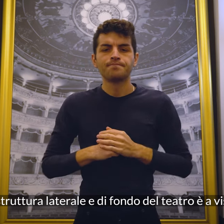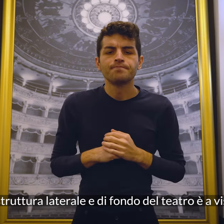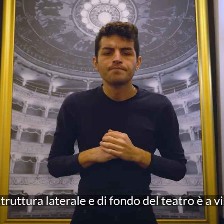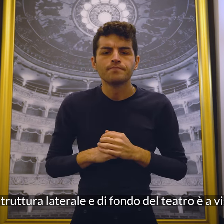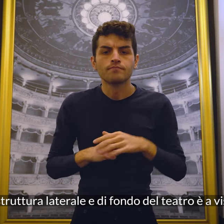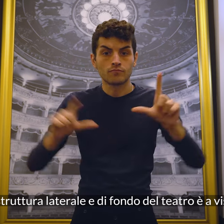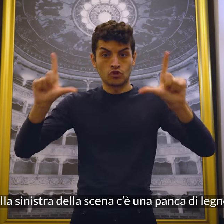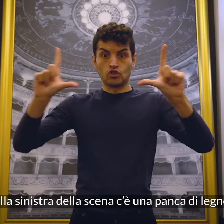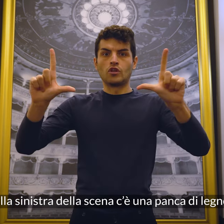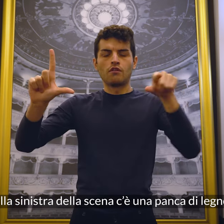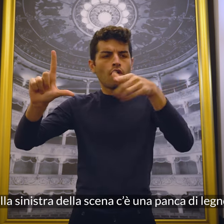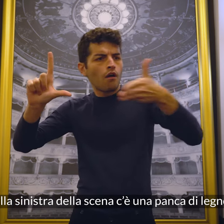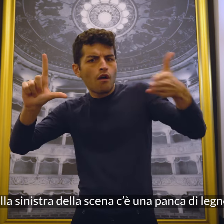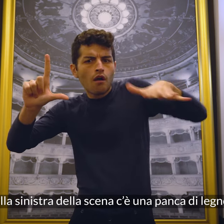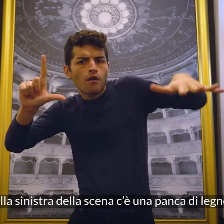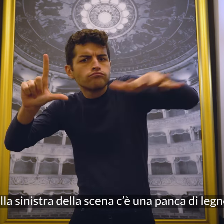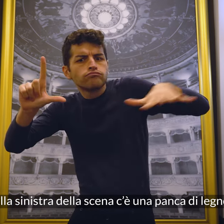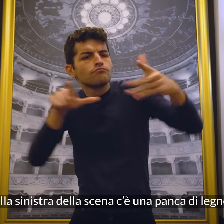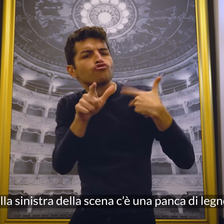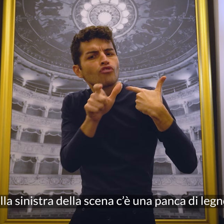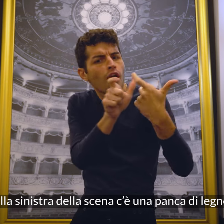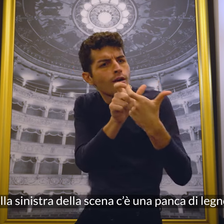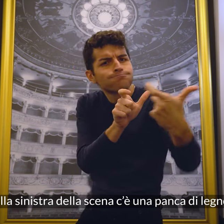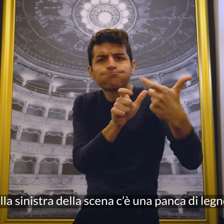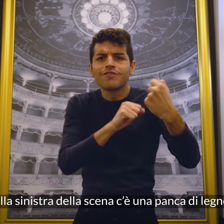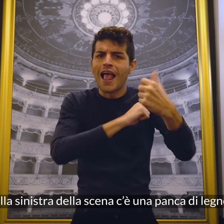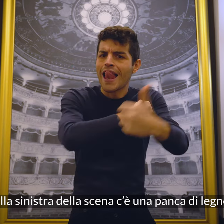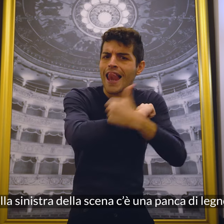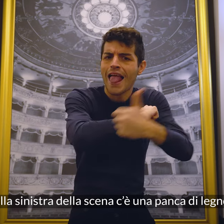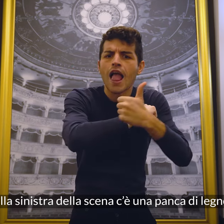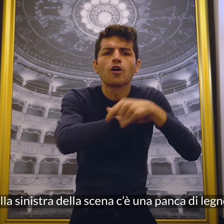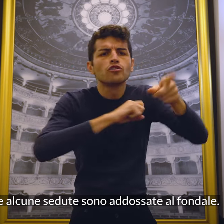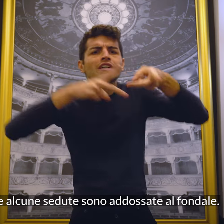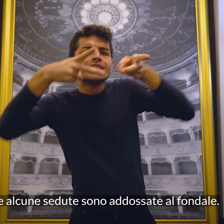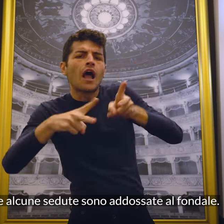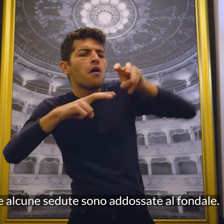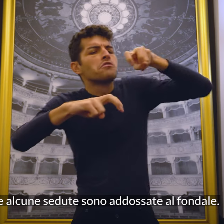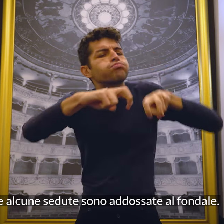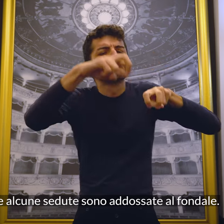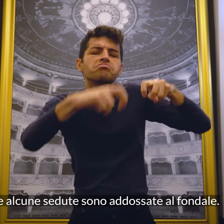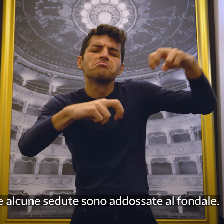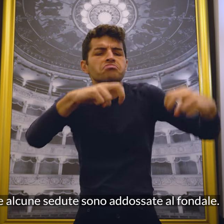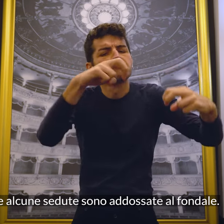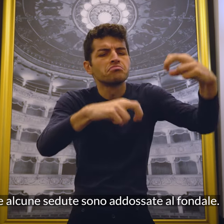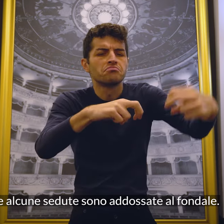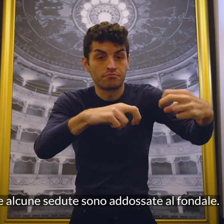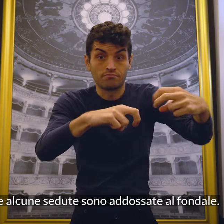vista sulla sinistra della scena c'è una panca di legno e alcune sedute sono addossate al